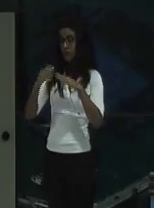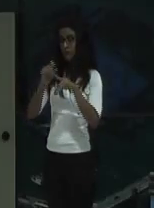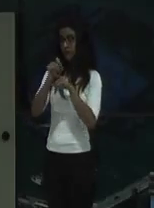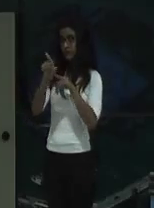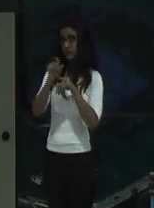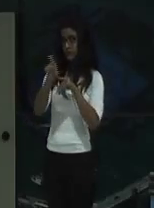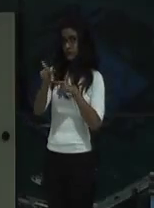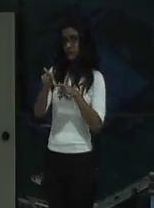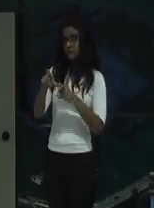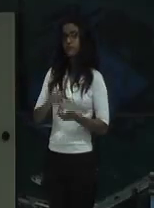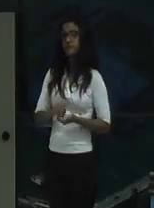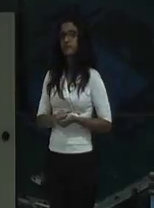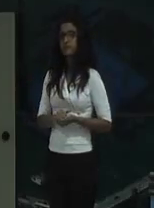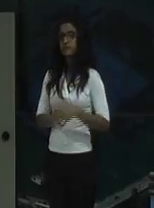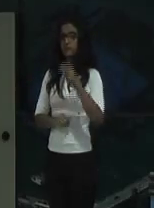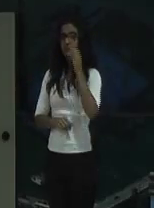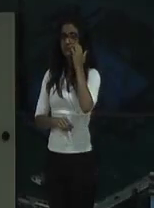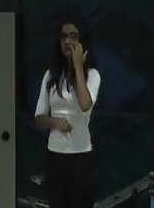Eu quero